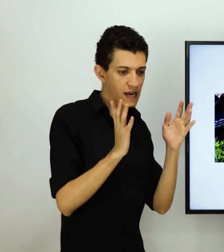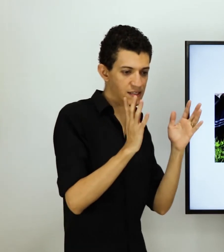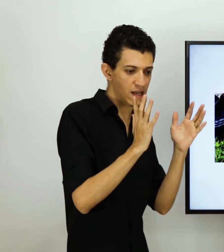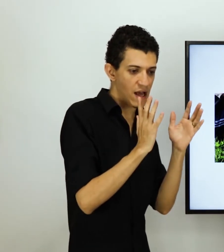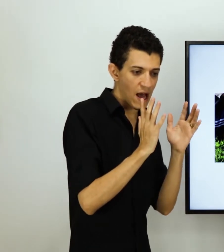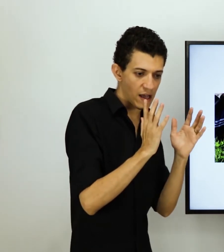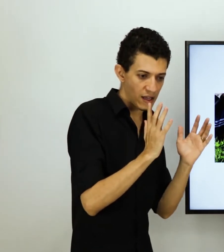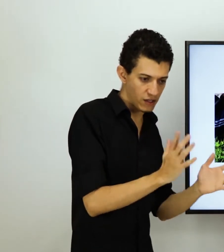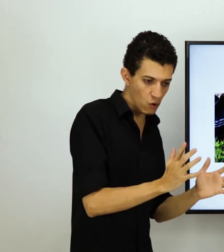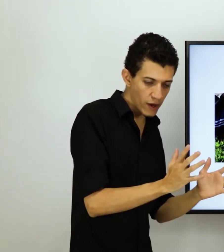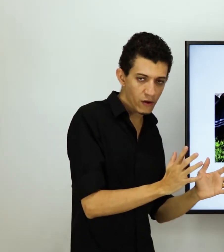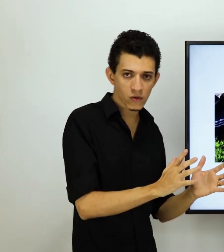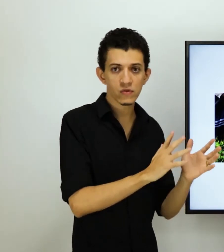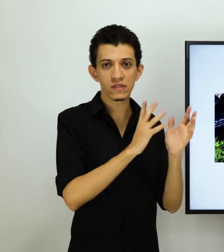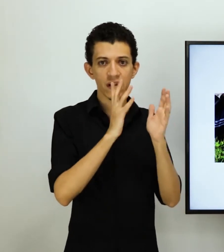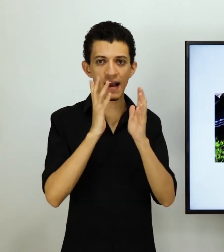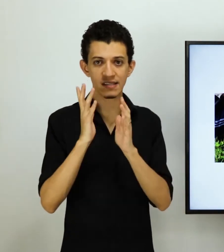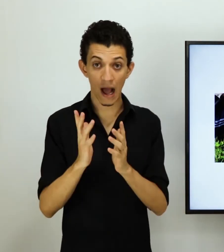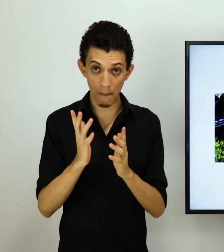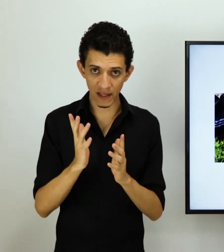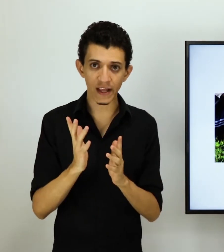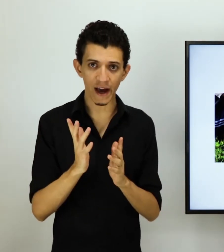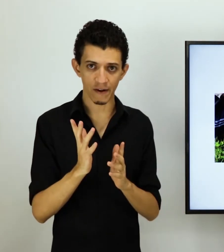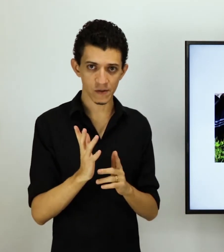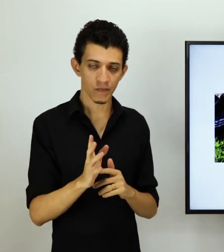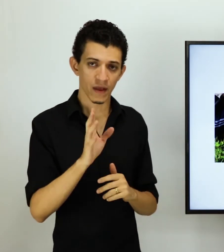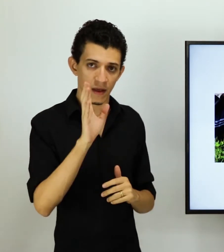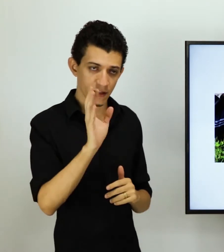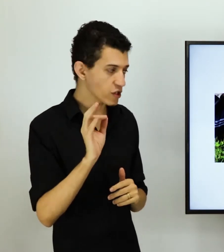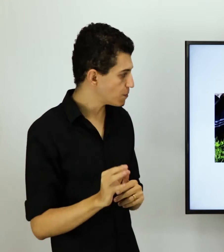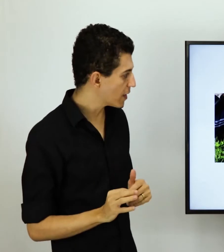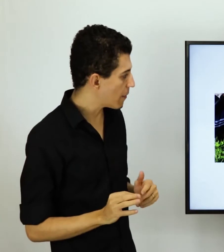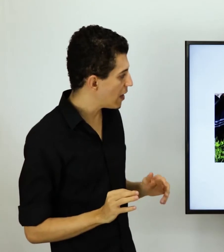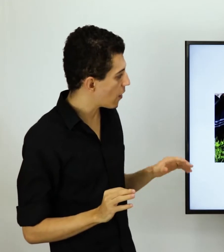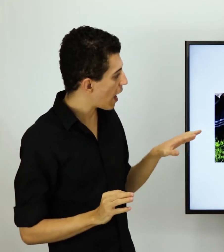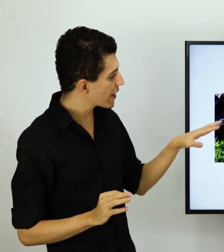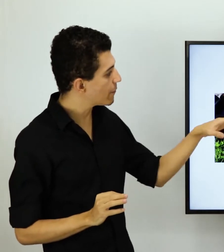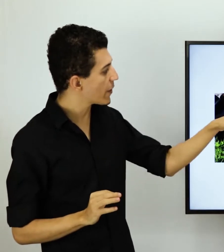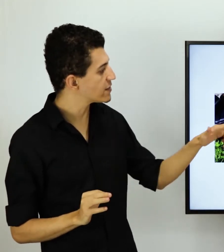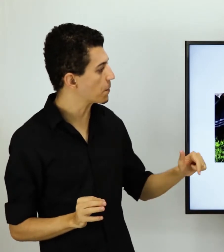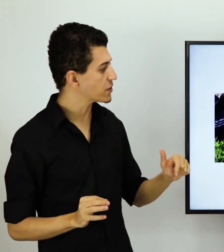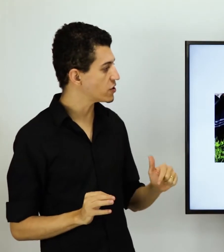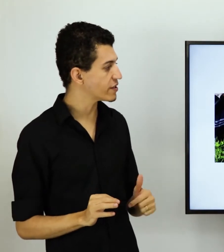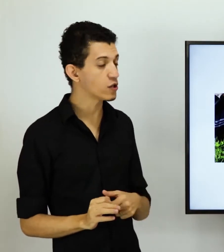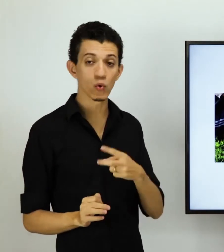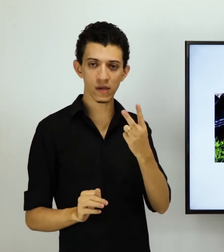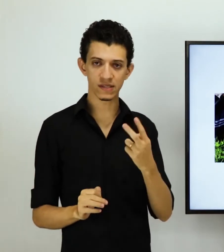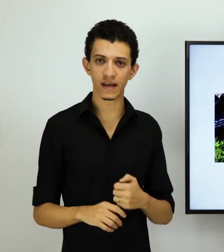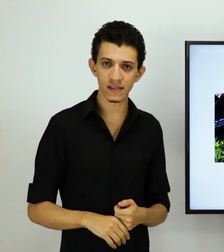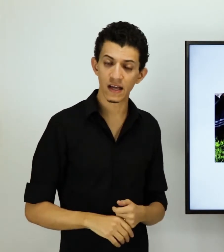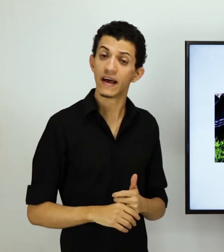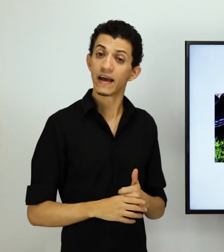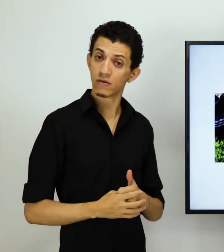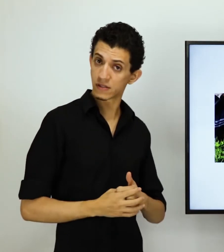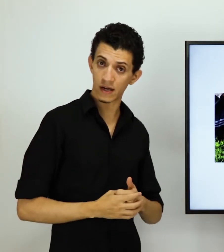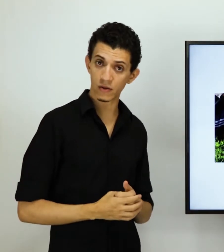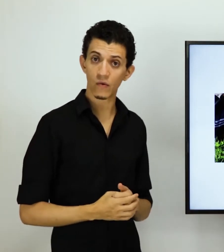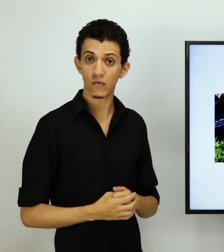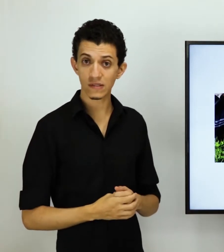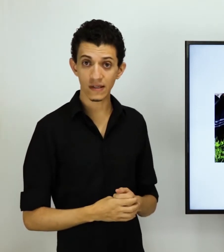sinais icônicos dos sinais arbitrários. Deixa eu te explicar melhor. Aqui, por exemplo, a gente tem duas cenas ilustrando um